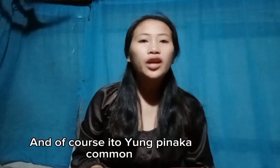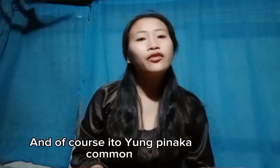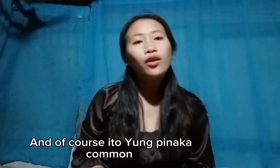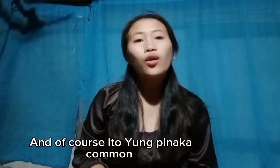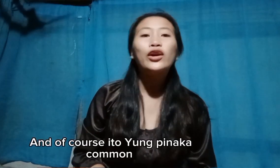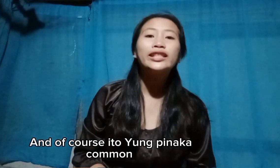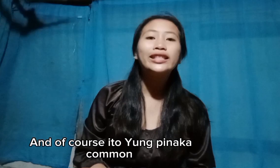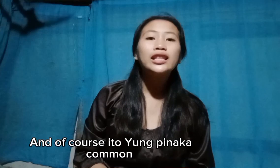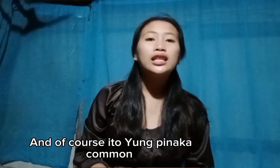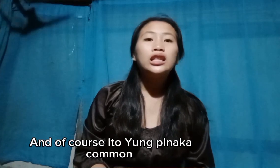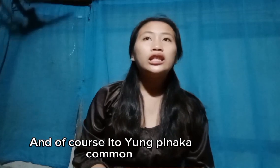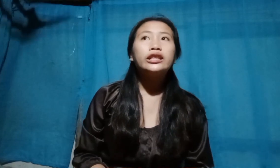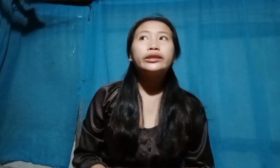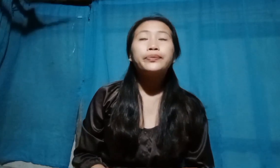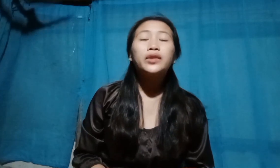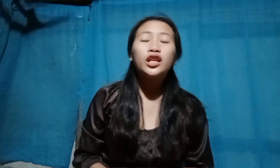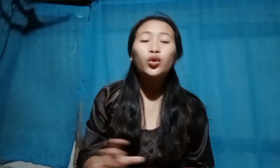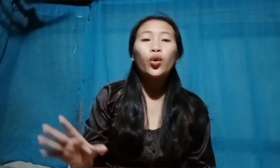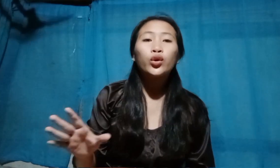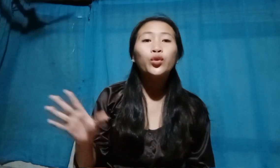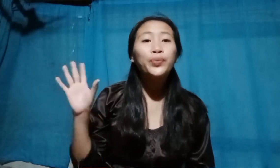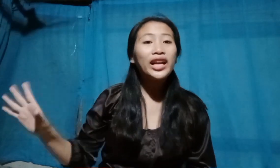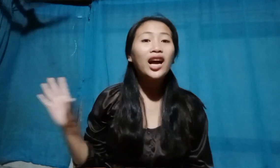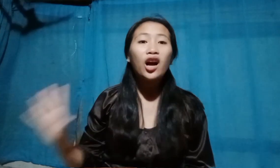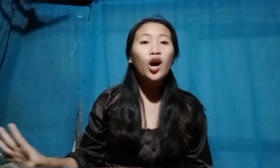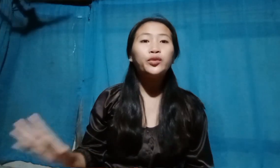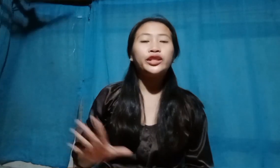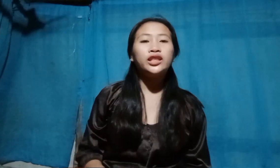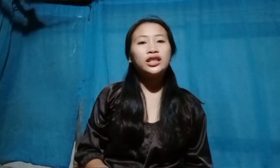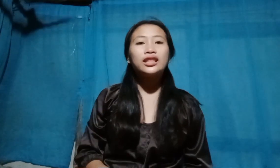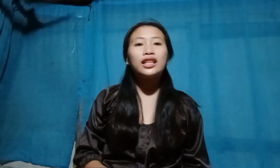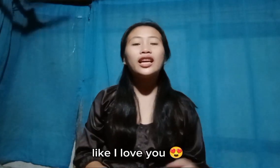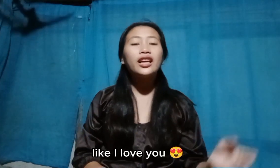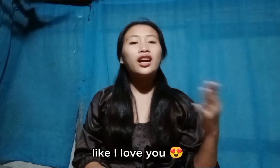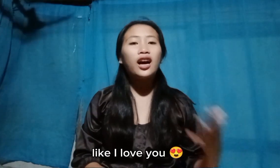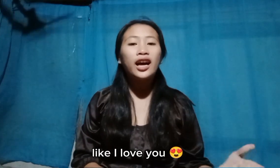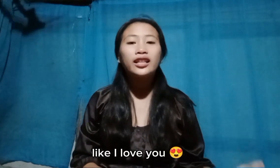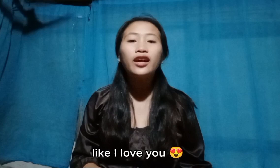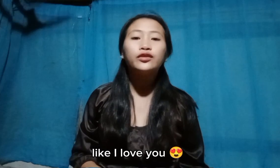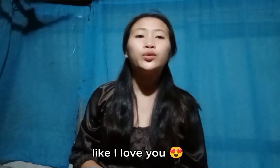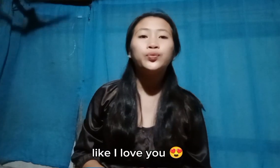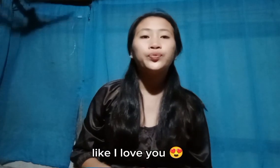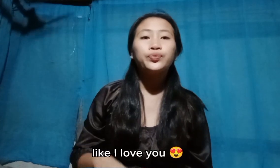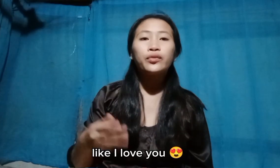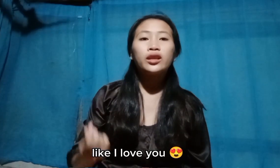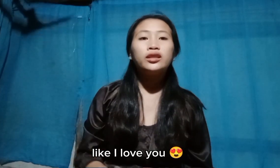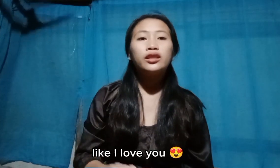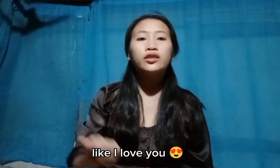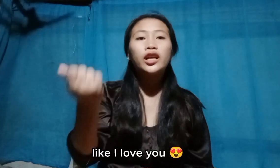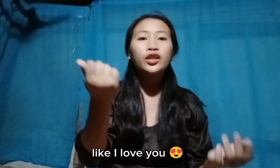of course, ito yung pinaka-common, like, I love you. Then,